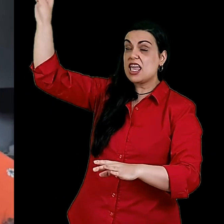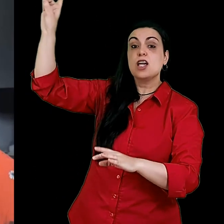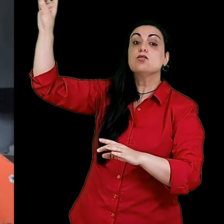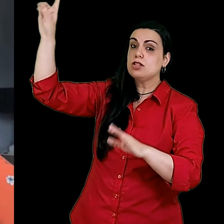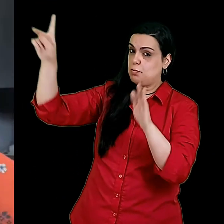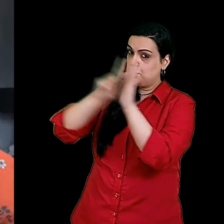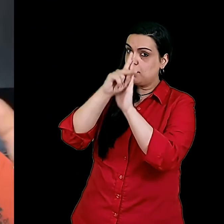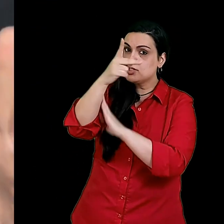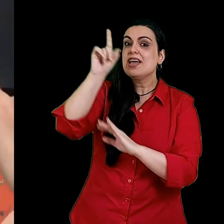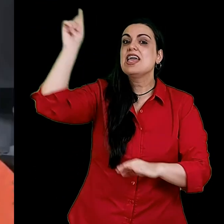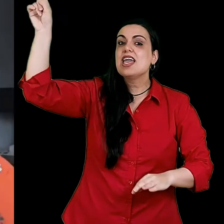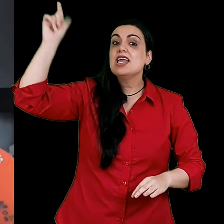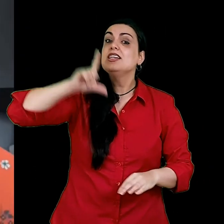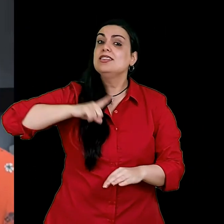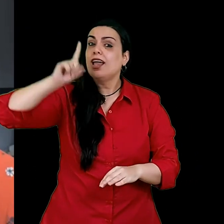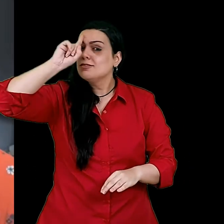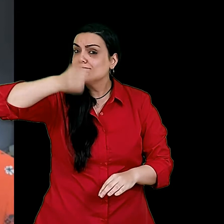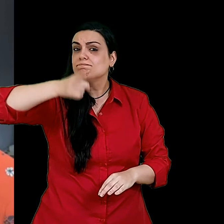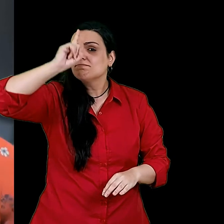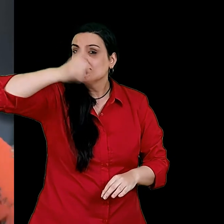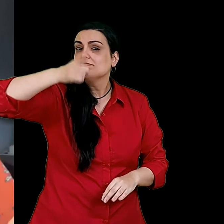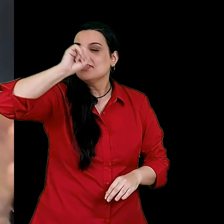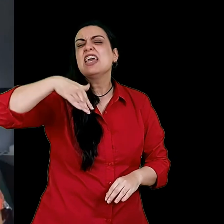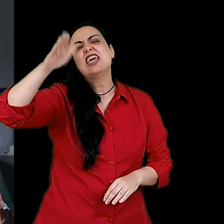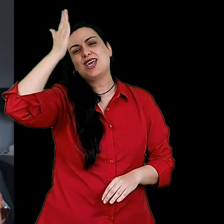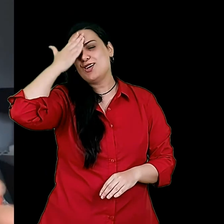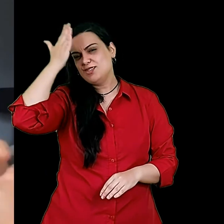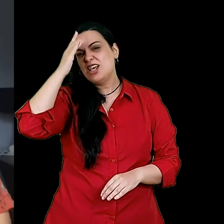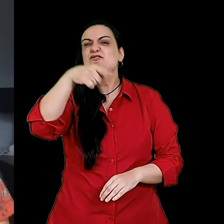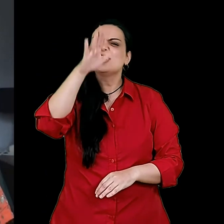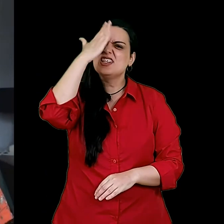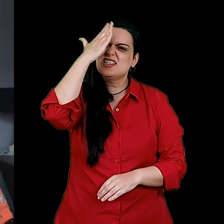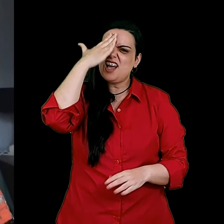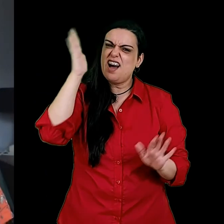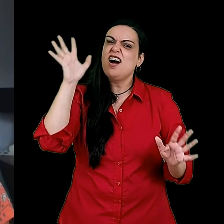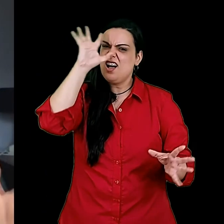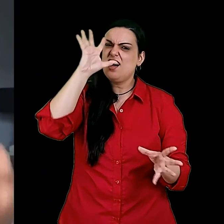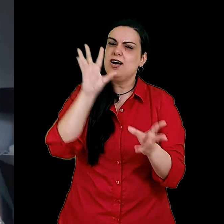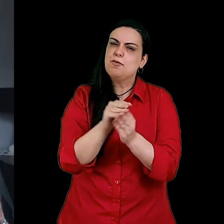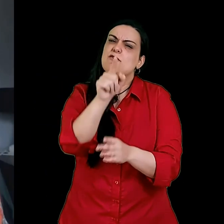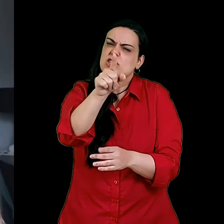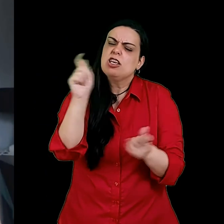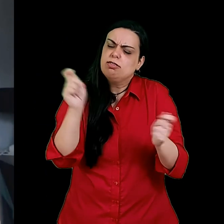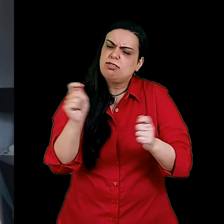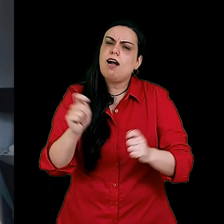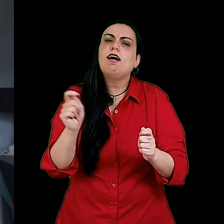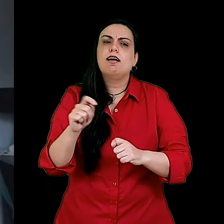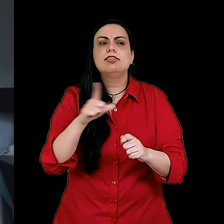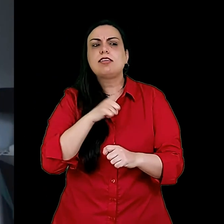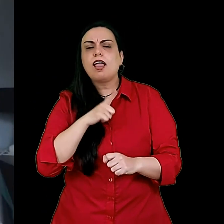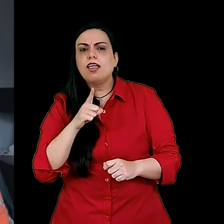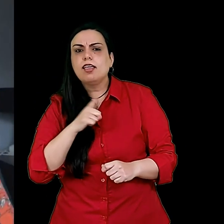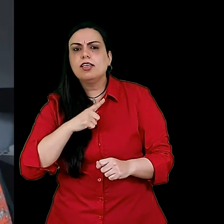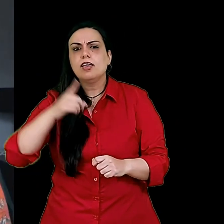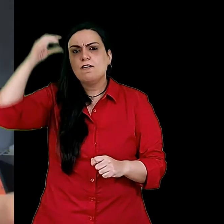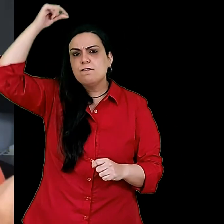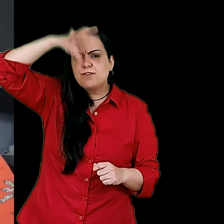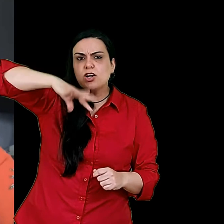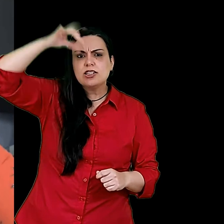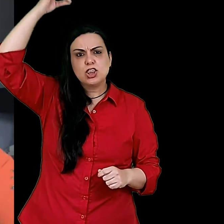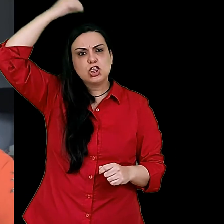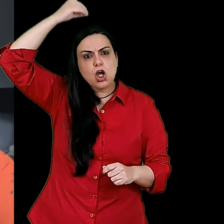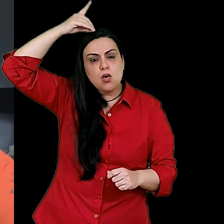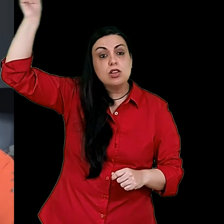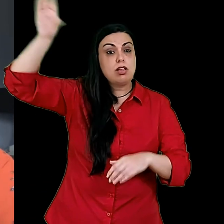sei que eu não sou Deus, não. Deus é o Senhor da sua vida. E eu sei que Ele tem ditado comandos. Eu sei que você sabe que você tem aptidão